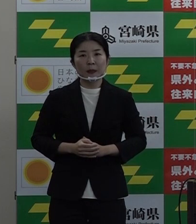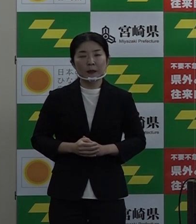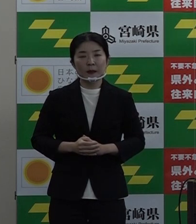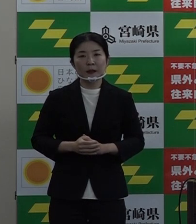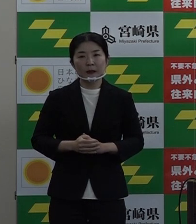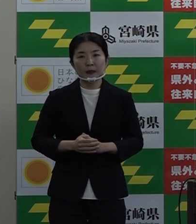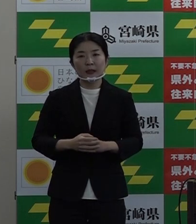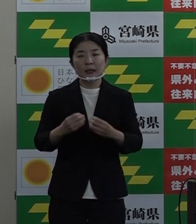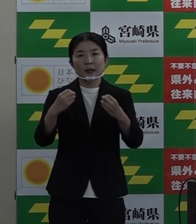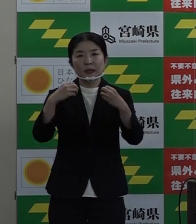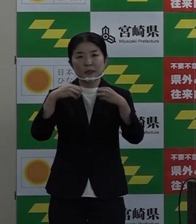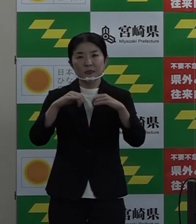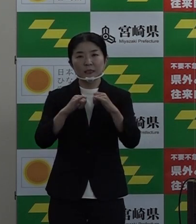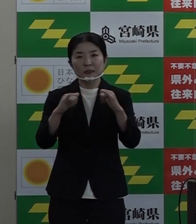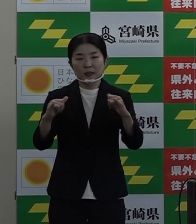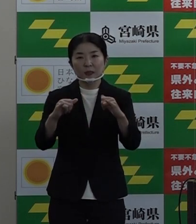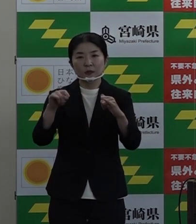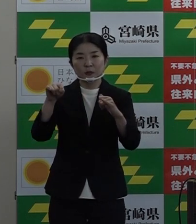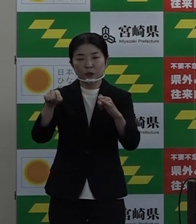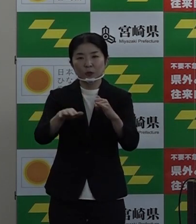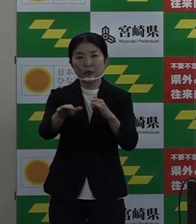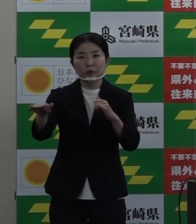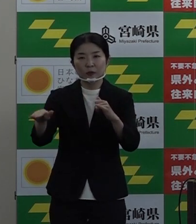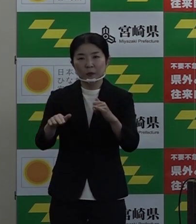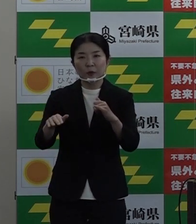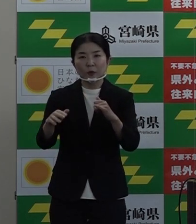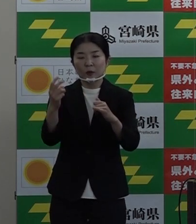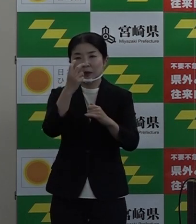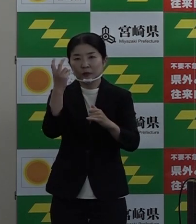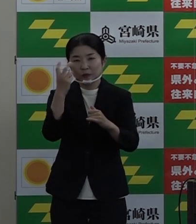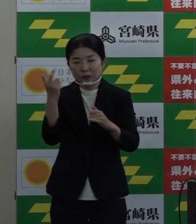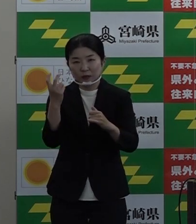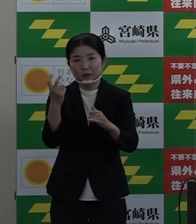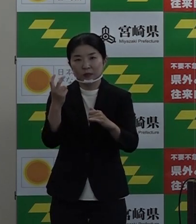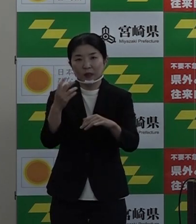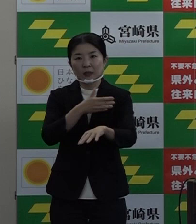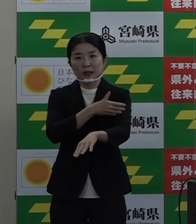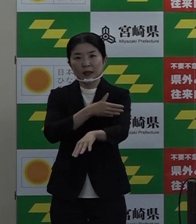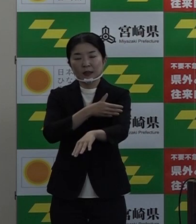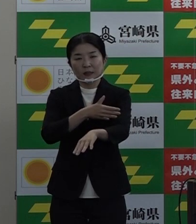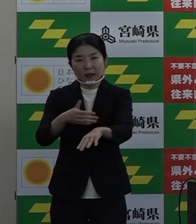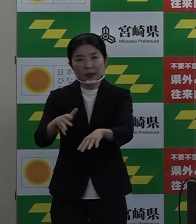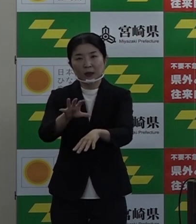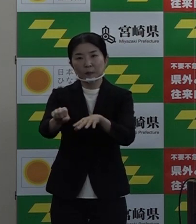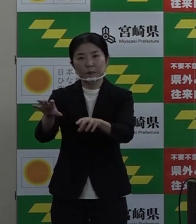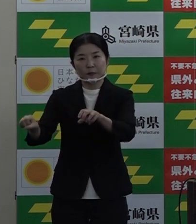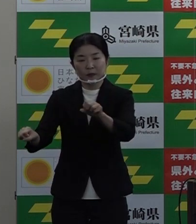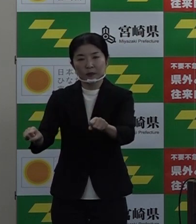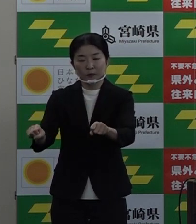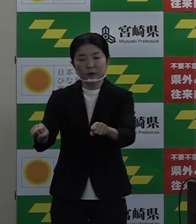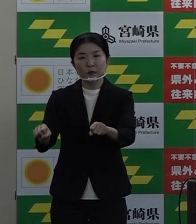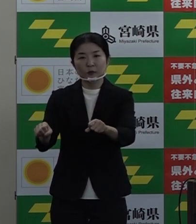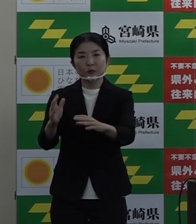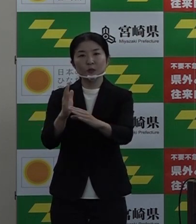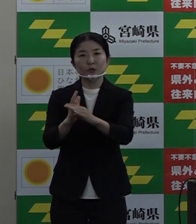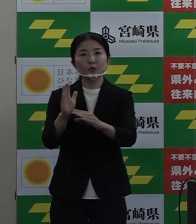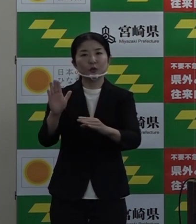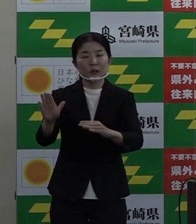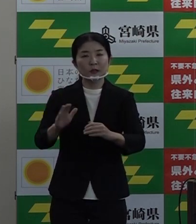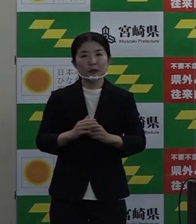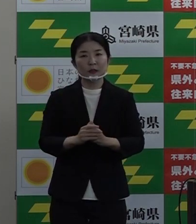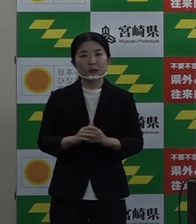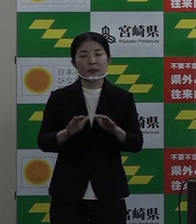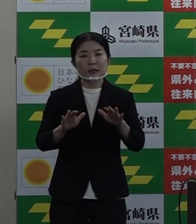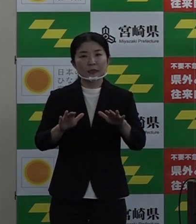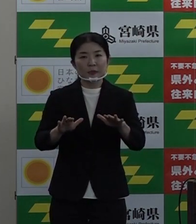感染の方についてもしっかりと調査を行い、その把握疫学調査をですね進めているところでありますが、現